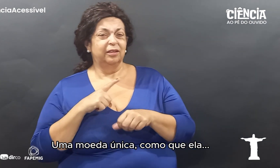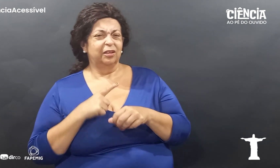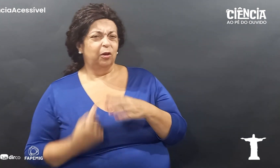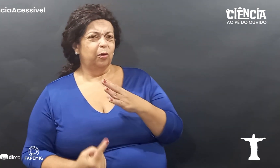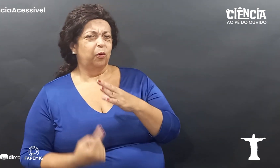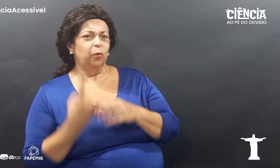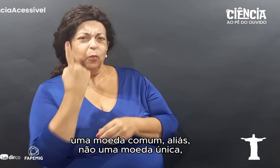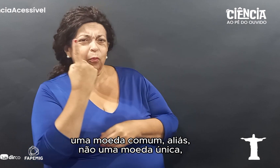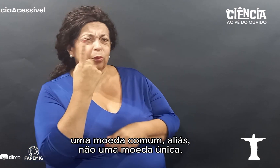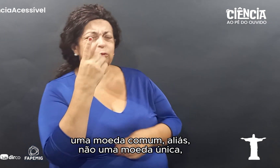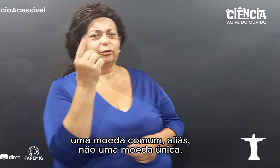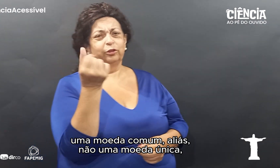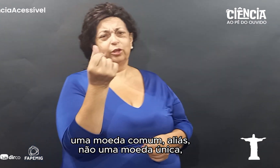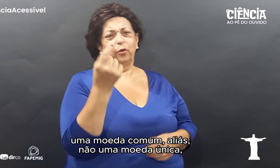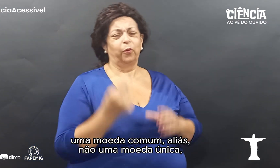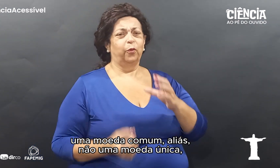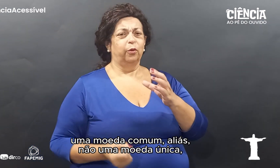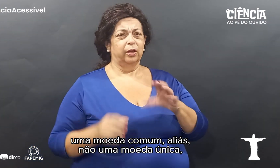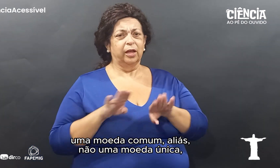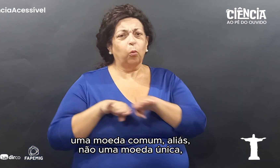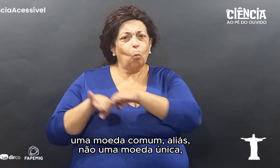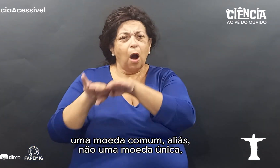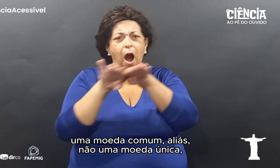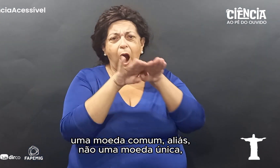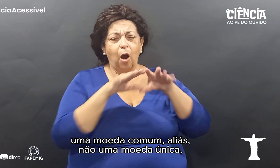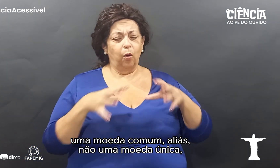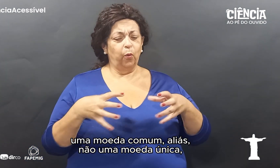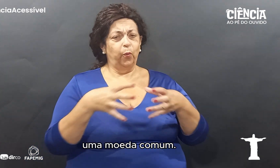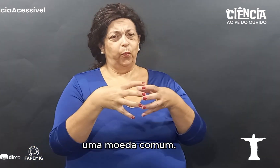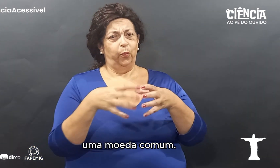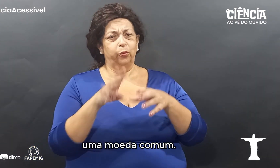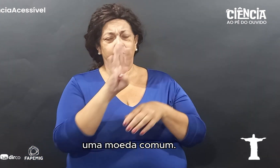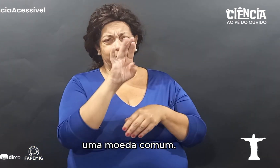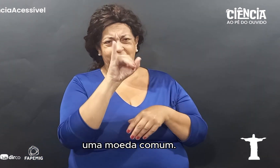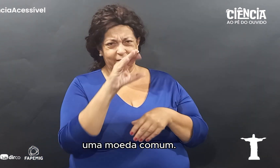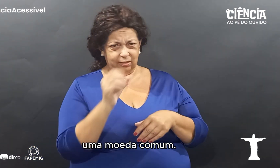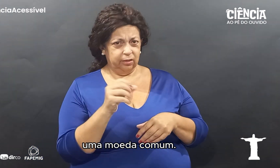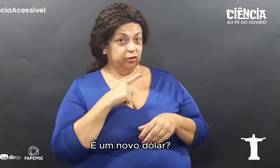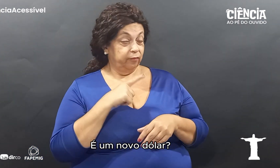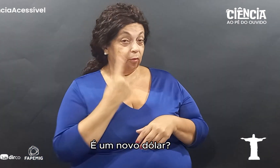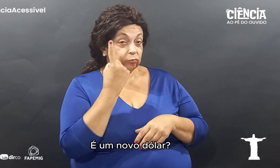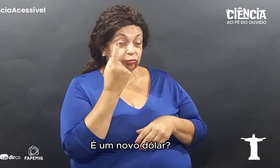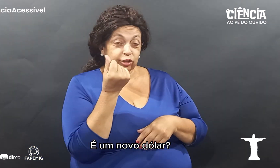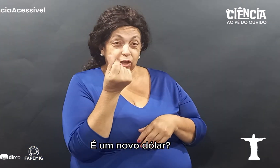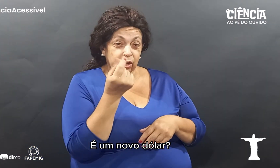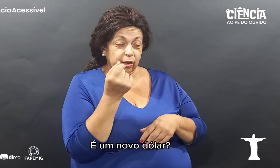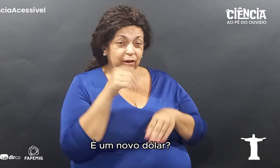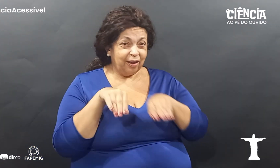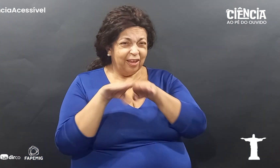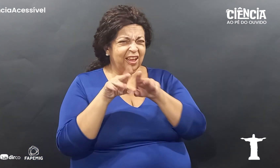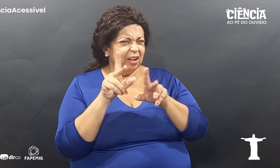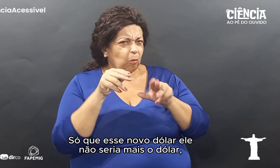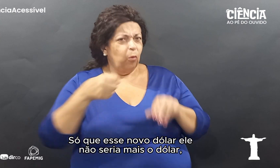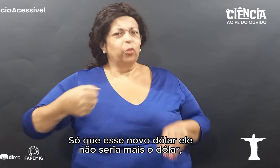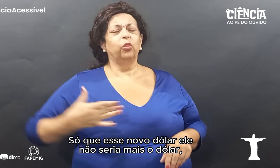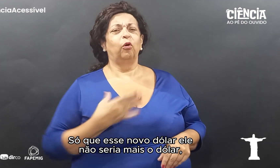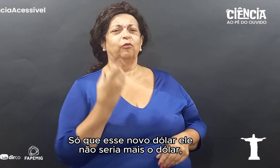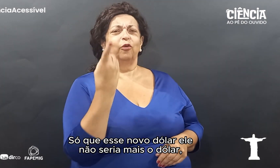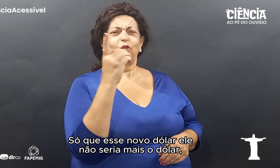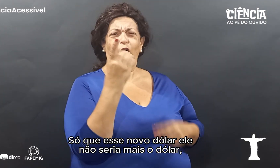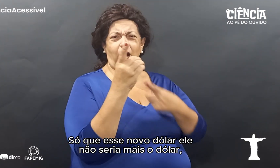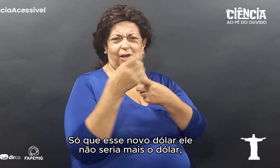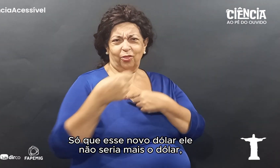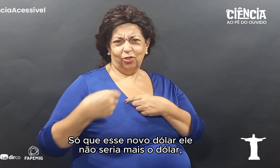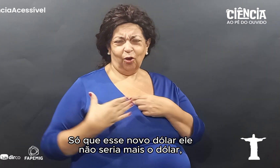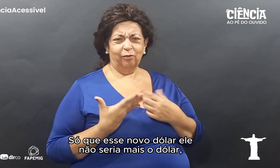que ela... uma moeda comum, aliás, não uma moeda única, uma moeda comum. É um novo dólar. Só que esse